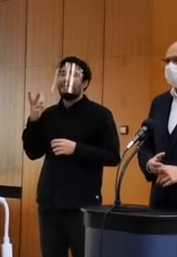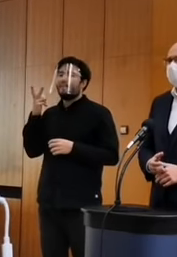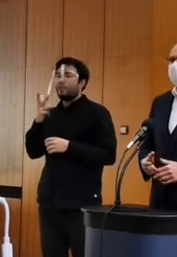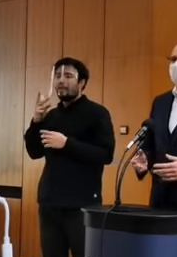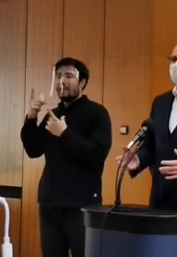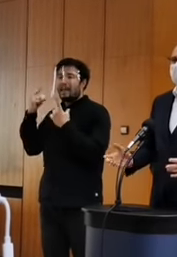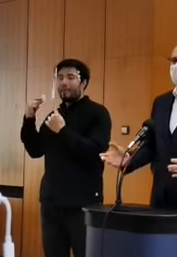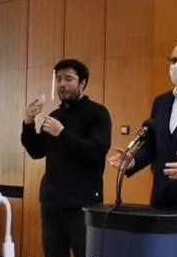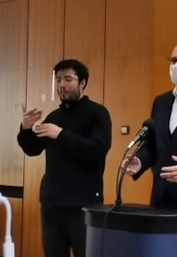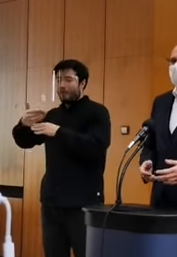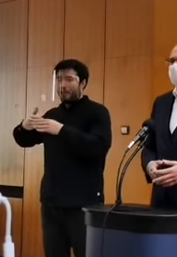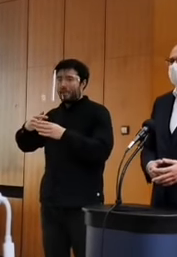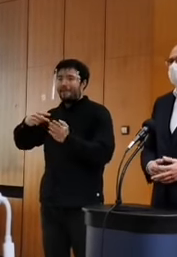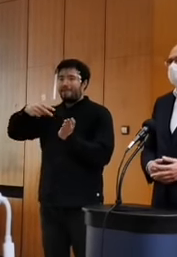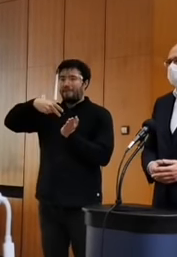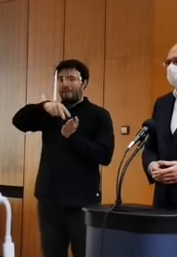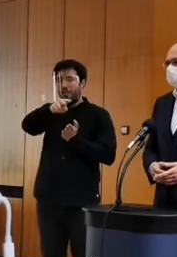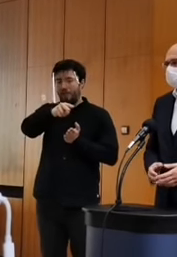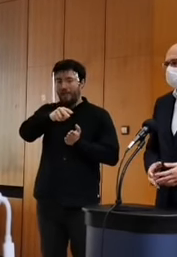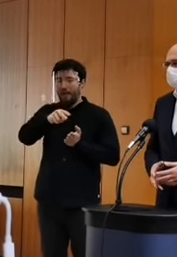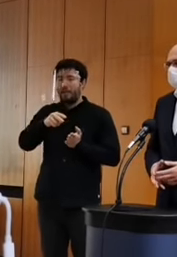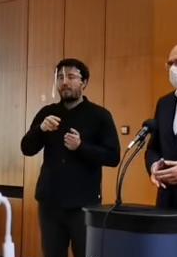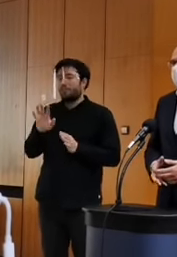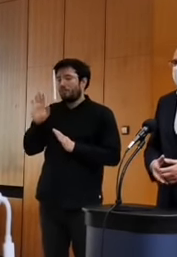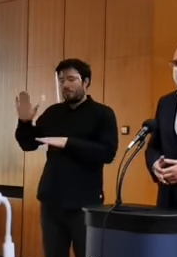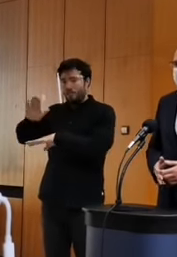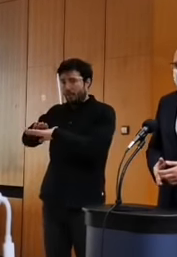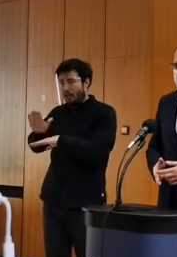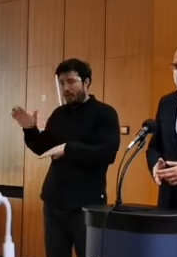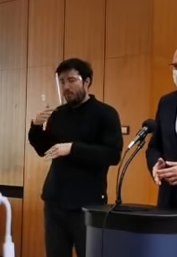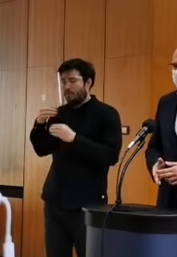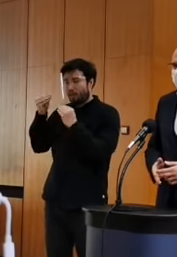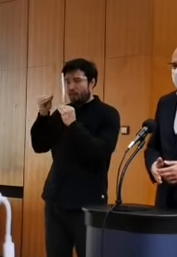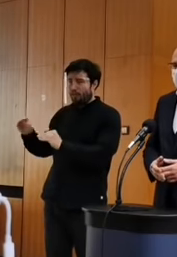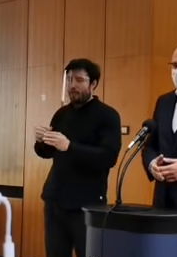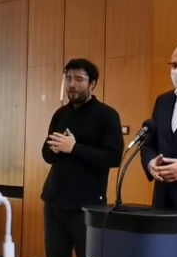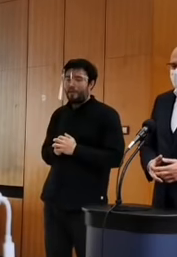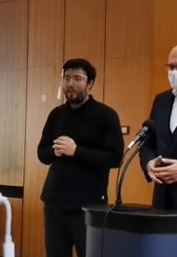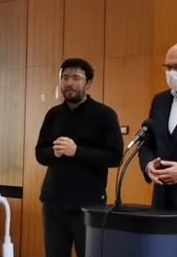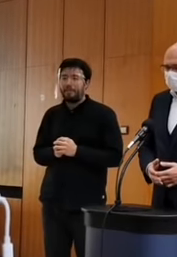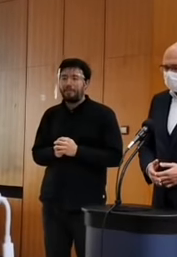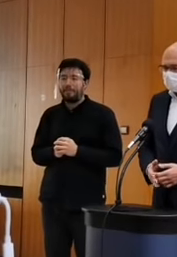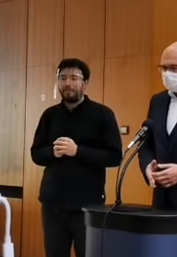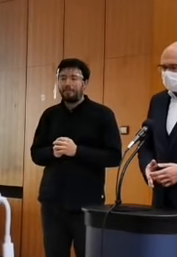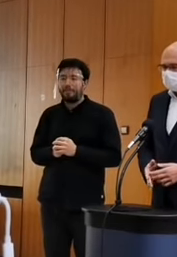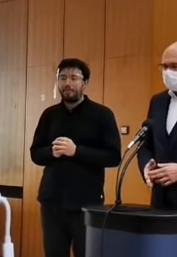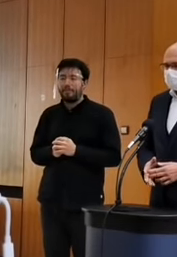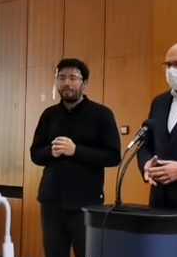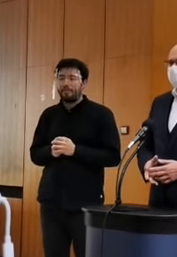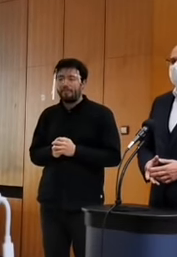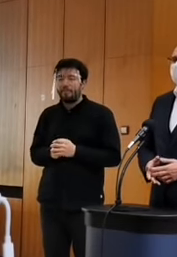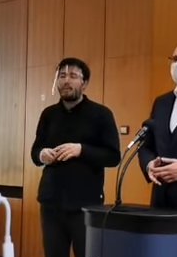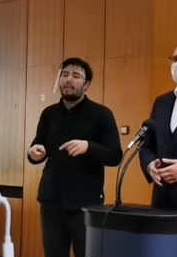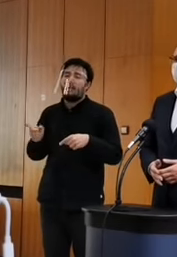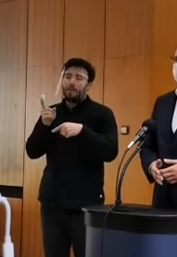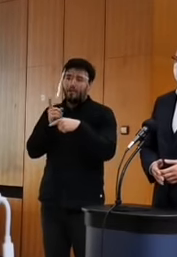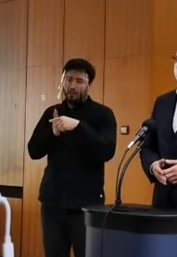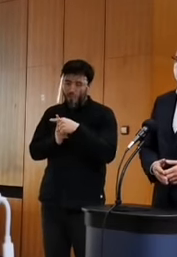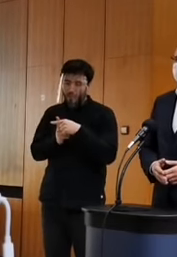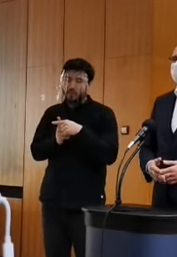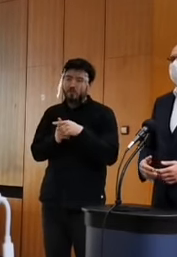Remišová. Toto je jej právo, toto sme aj rešpektovali. Zároveň minister